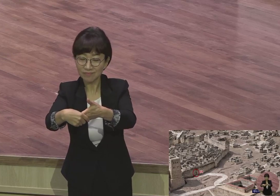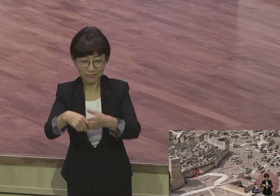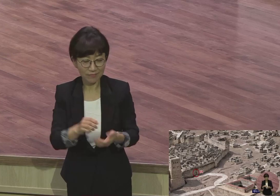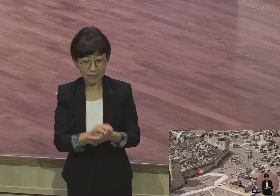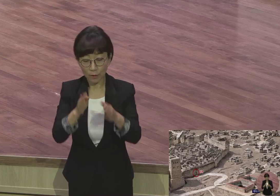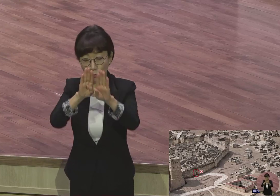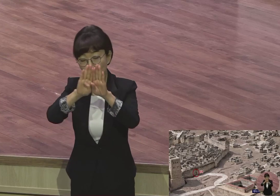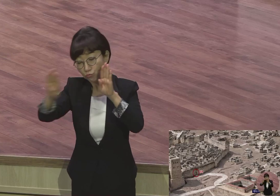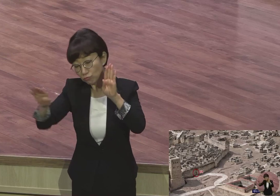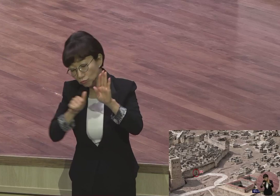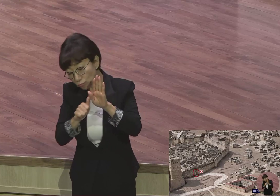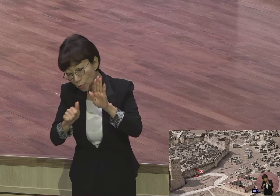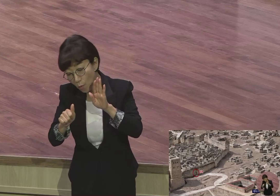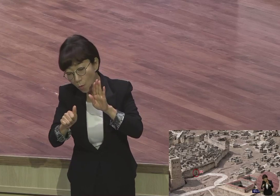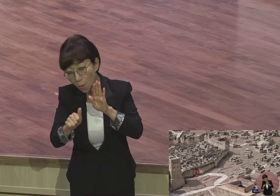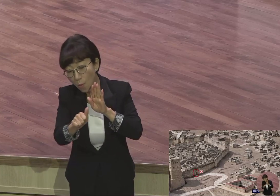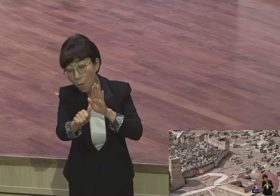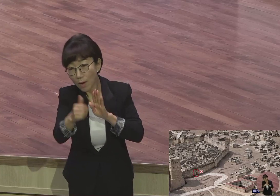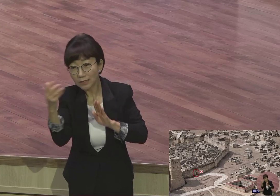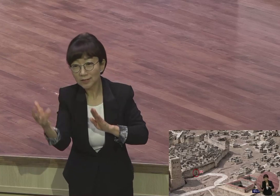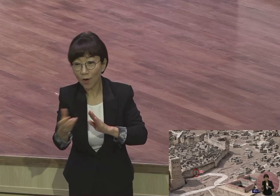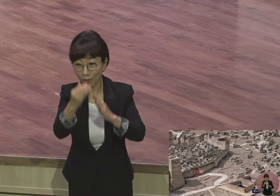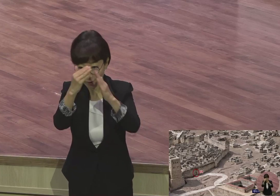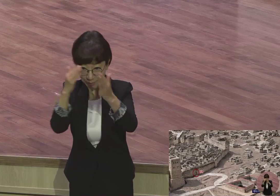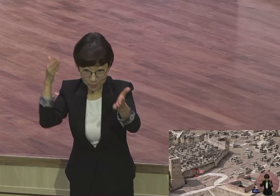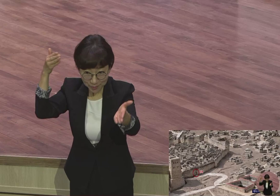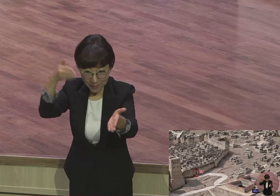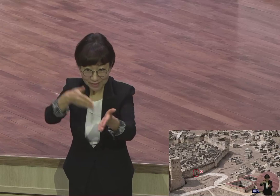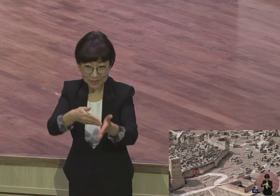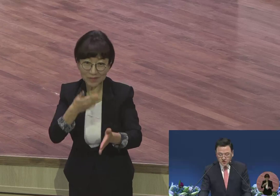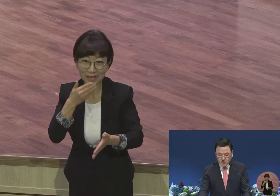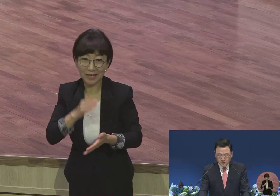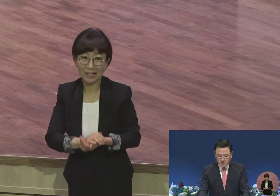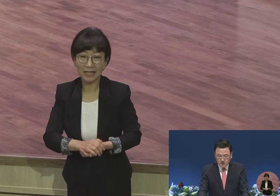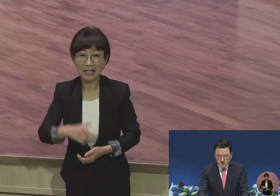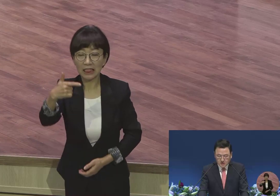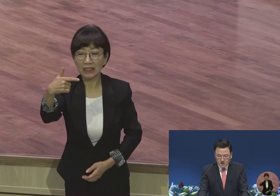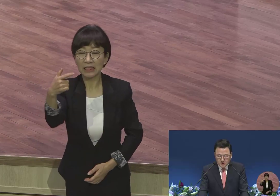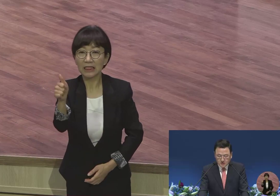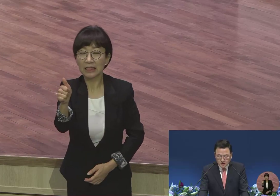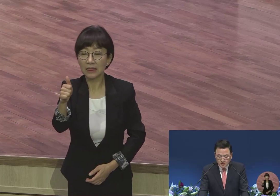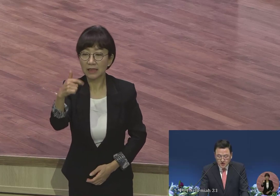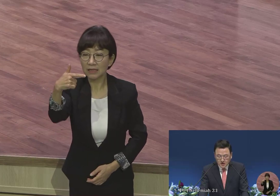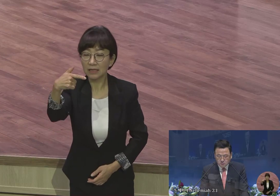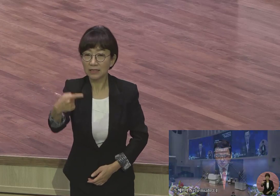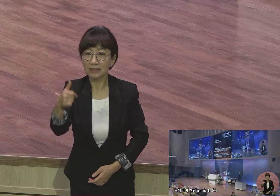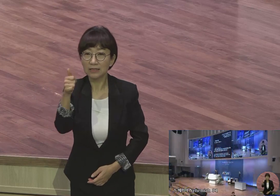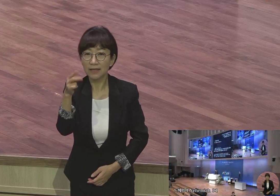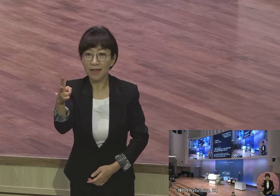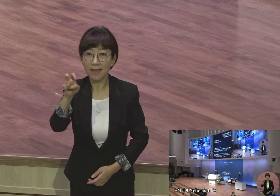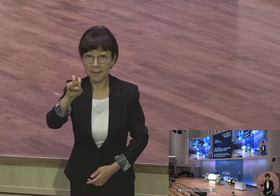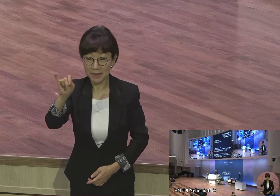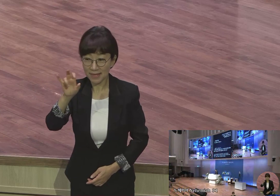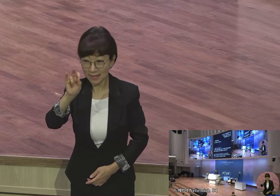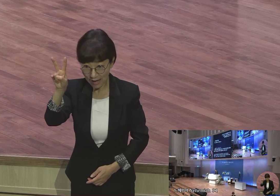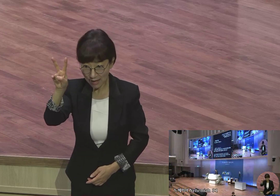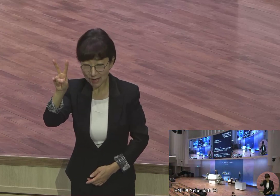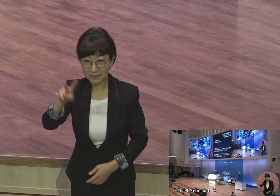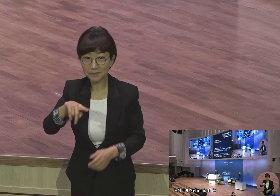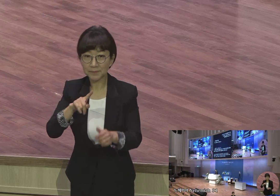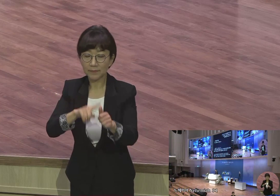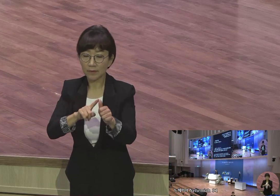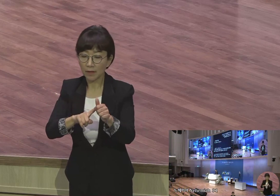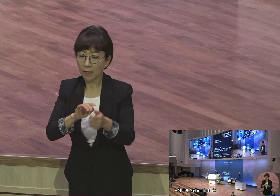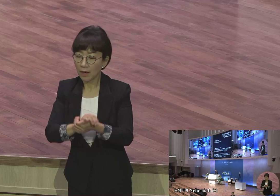바로 연결됩니다. 이제 중요한 게 있어요. 느헤미야 3장 1절에 보면 느헤미야가 무너진 예루살렘